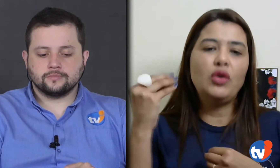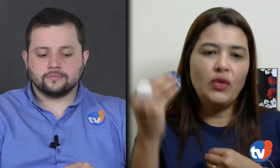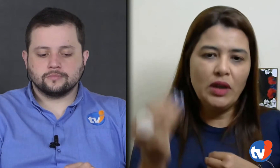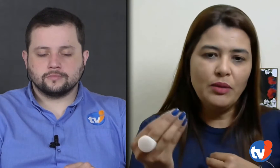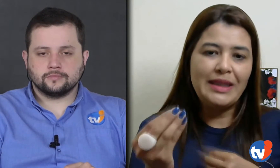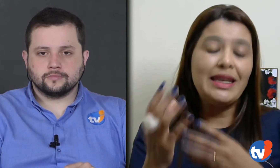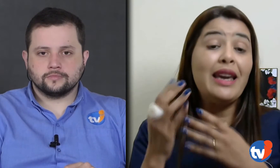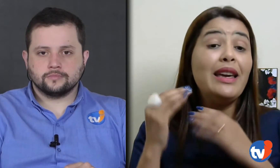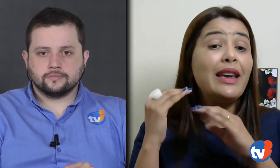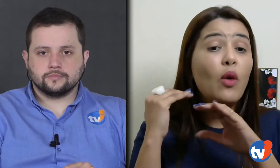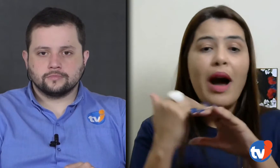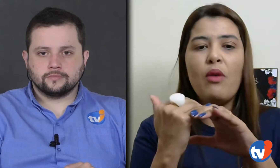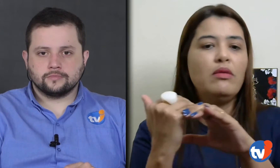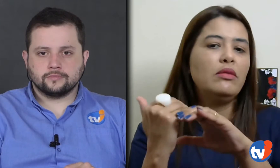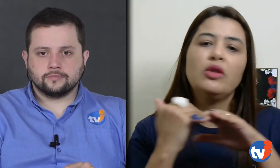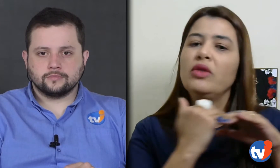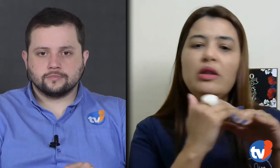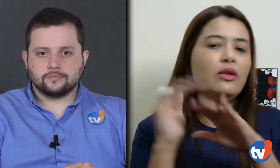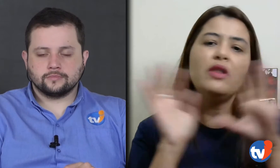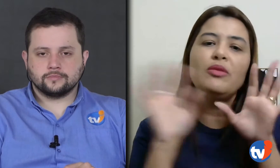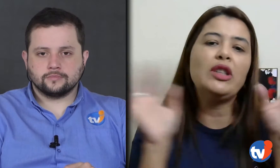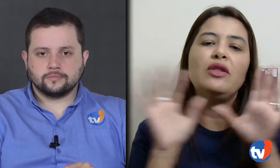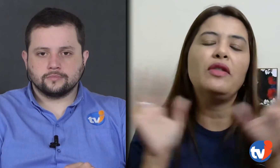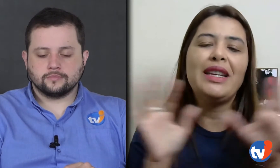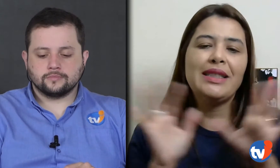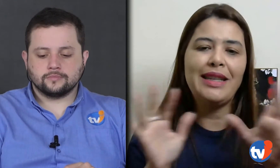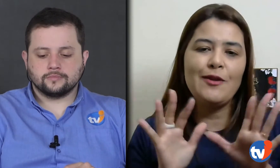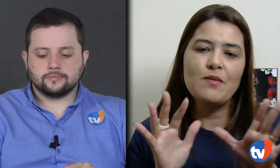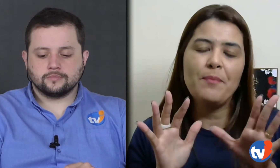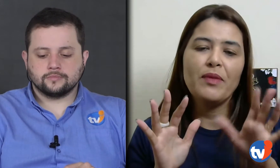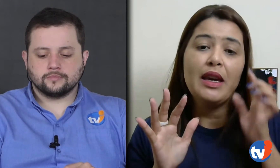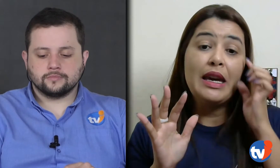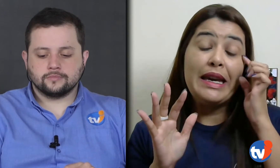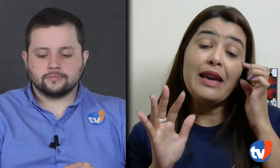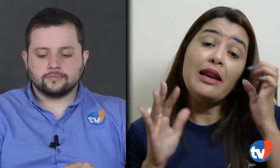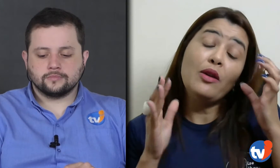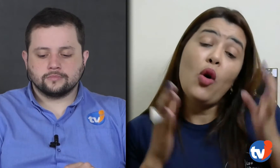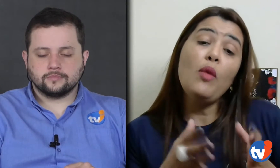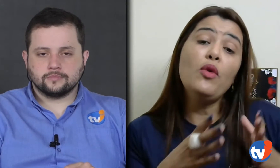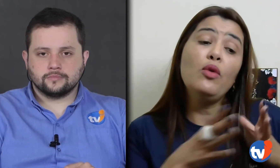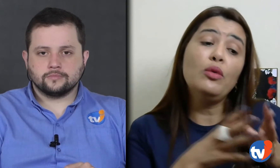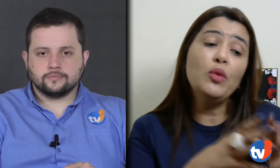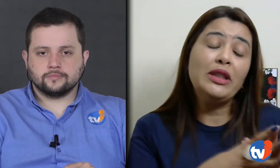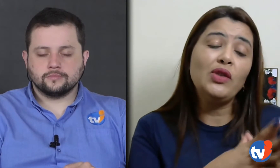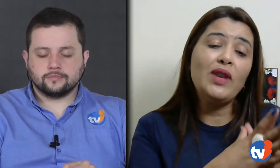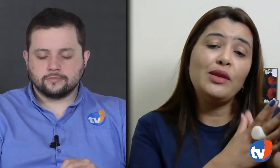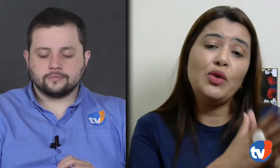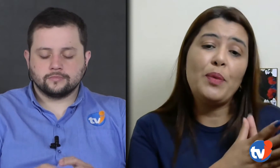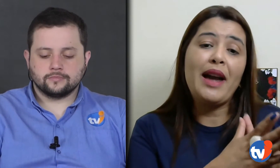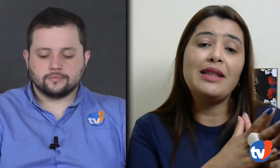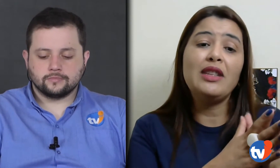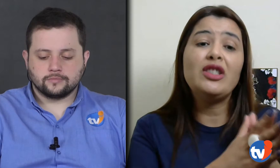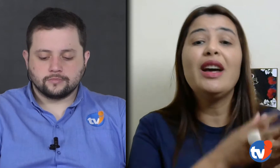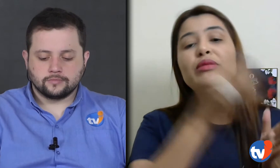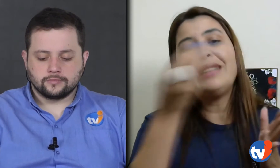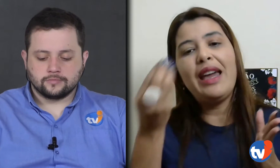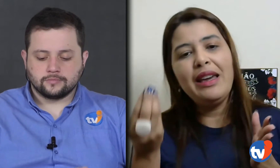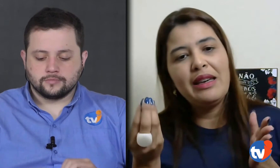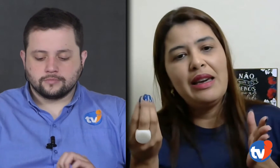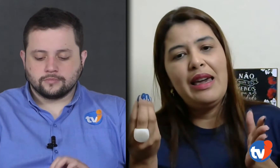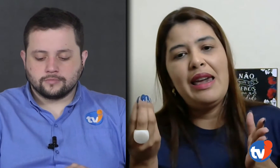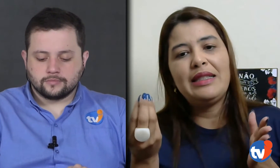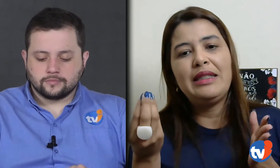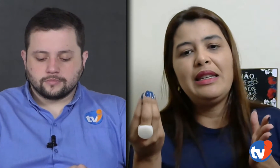idioma, nós vamos ser igual, nós não vamos ter diferença nenhuma. E como muitas vezes os pais, eles